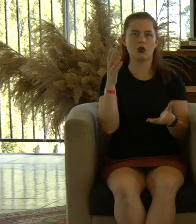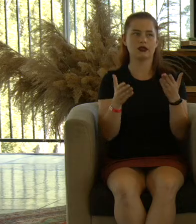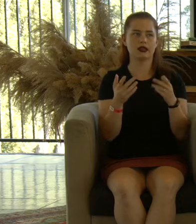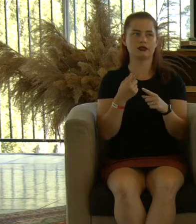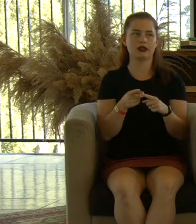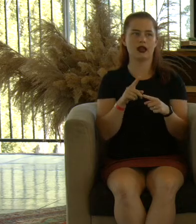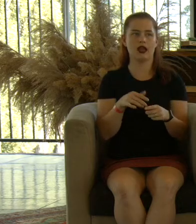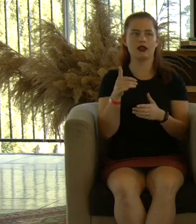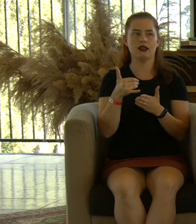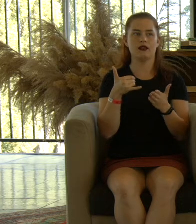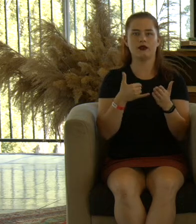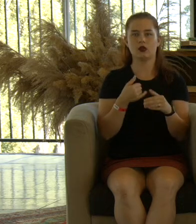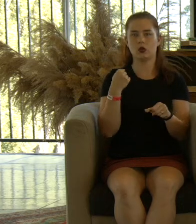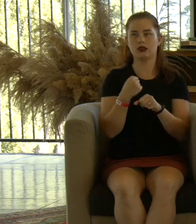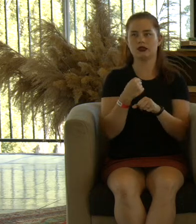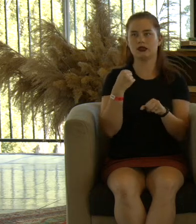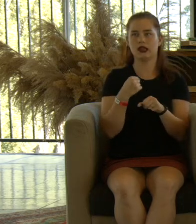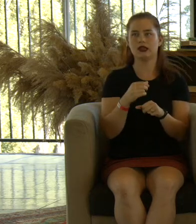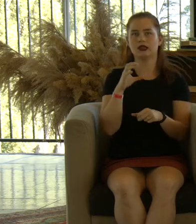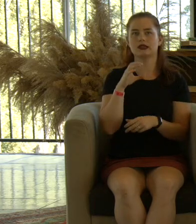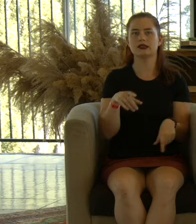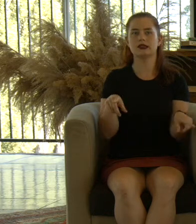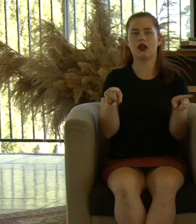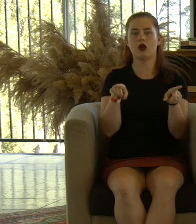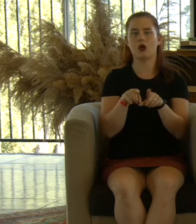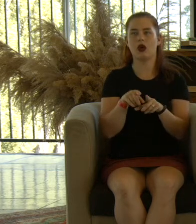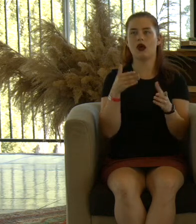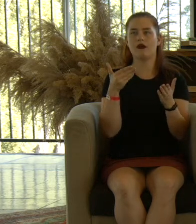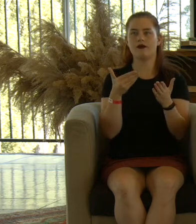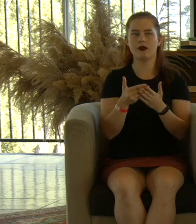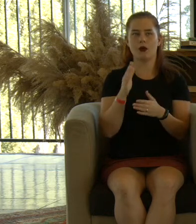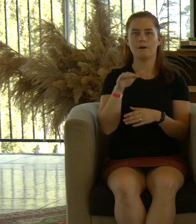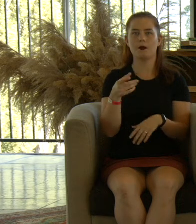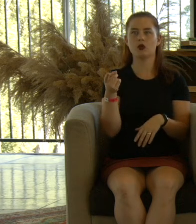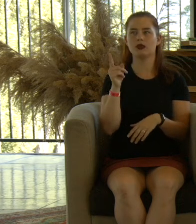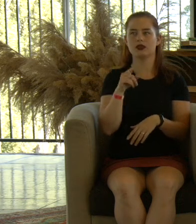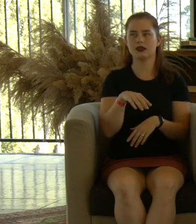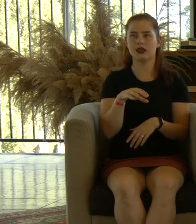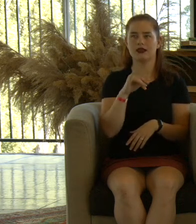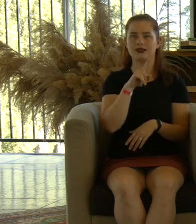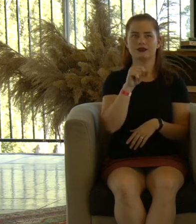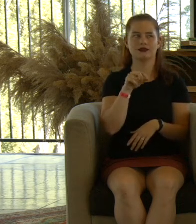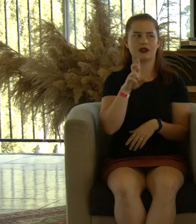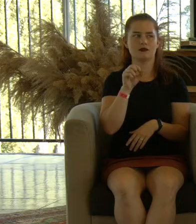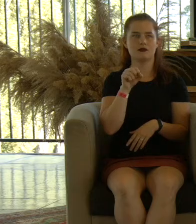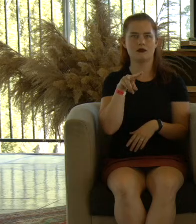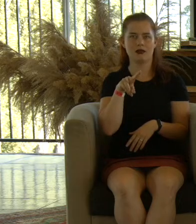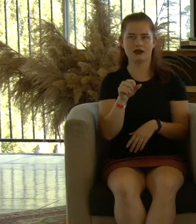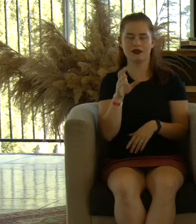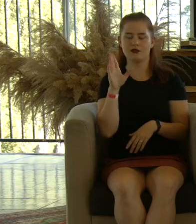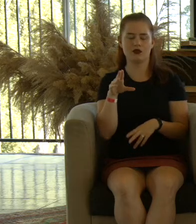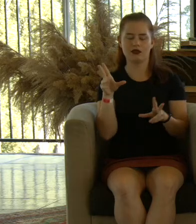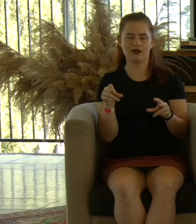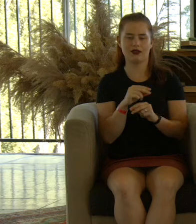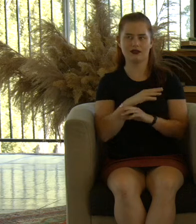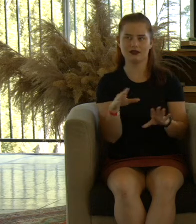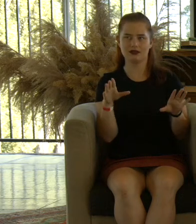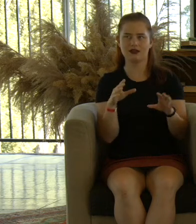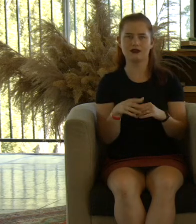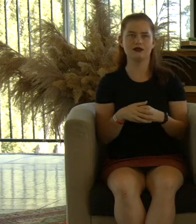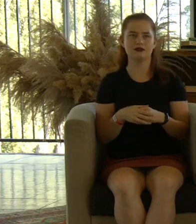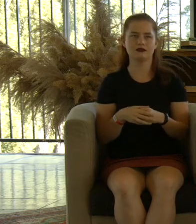вино сделано из какого-то, пусть даже из Изабеллы, будь она там, не ладно, поскольку это десертный